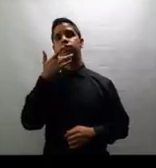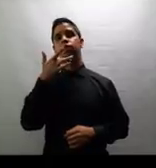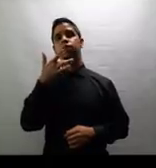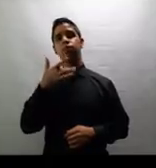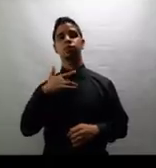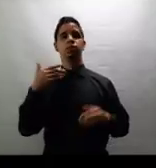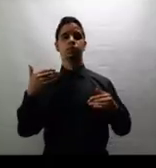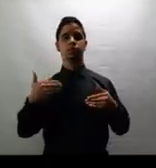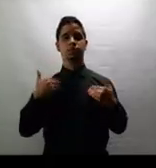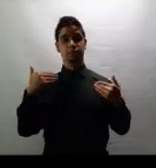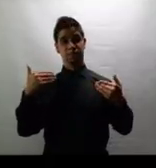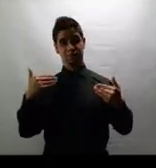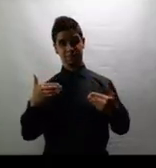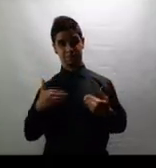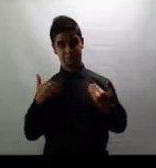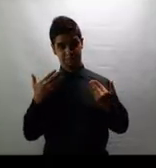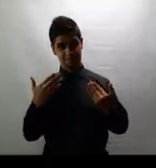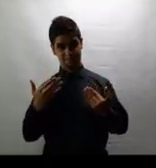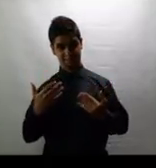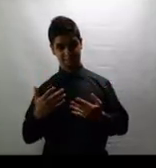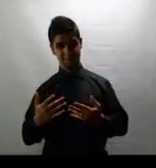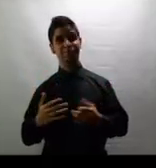cumpleaños feliz